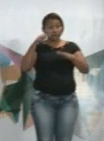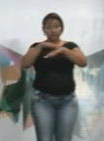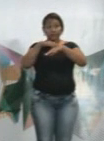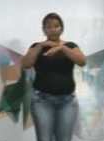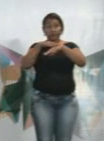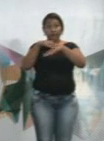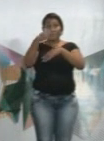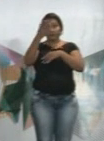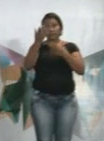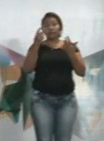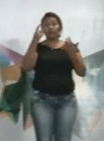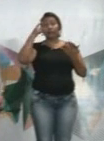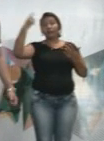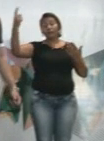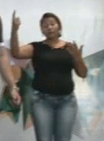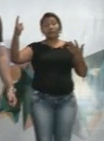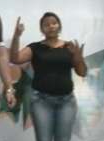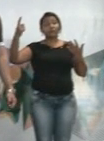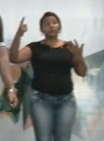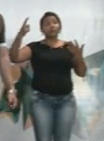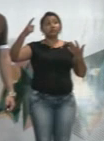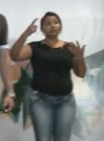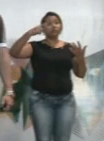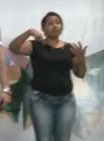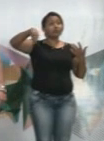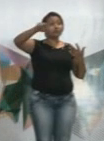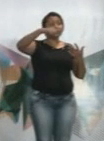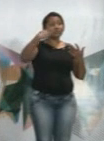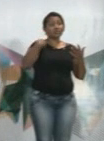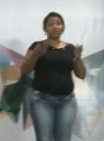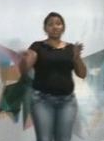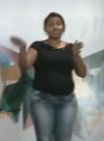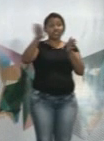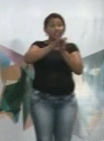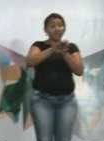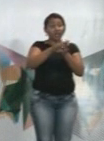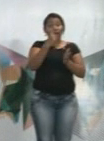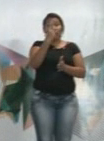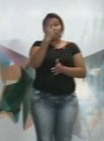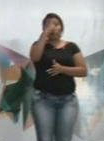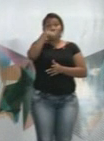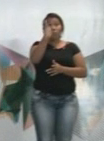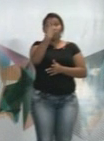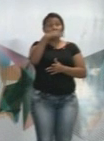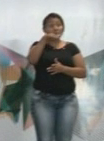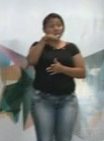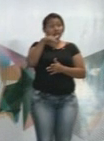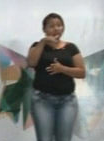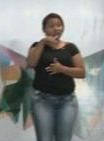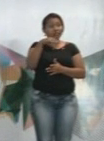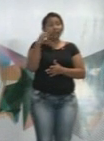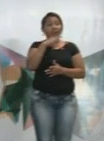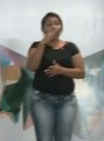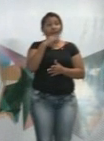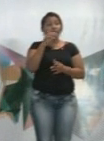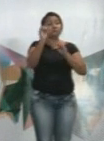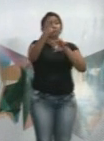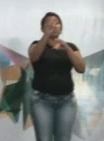e lembrando exatamente isso, pessoal. Não dá para a gente chegar aqui hoje em uma hora e meia e ensinar inglês para vocês. Esse a gente não faz nem um ano